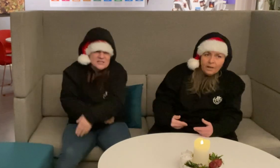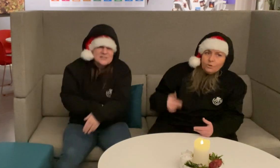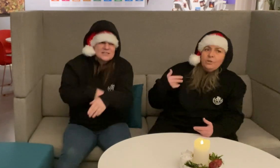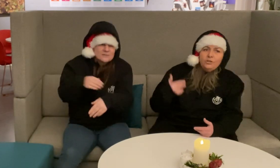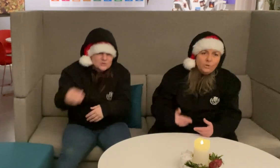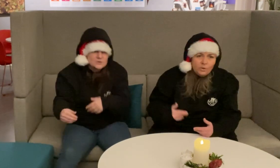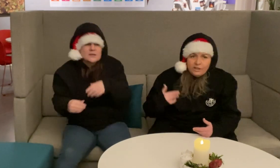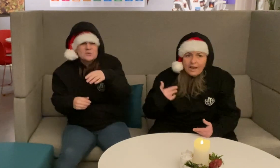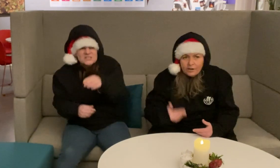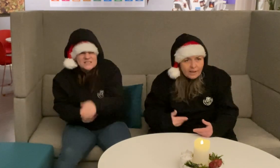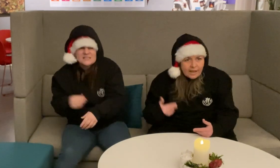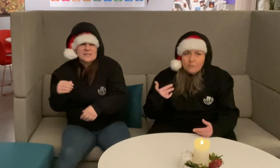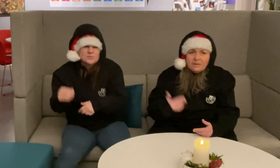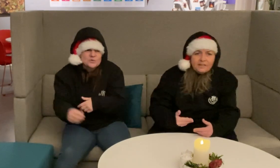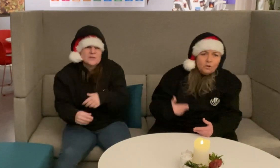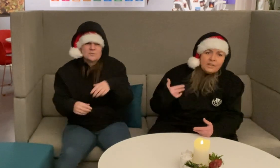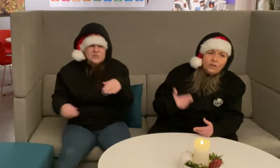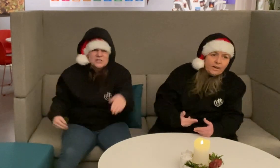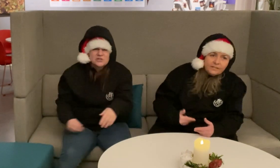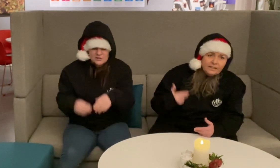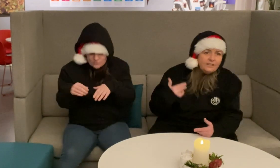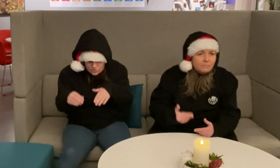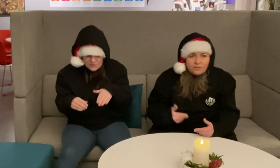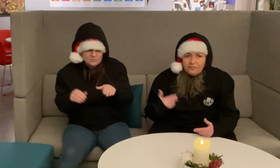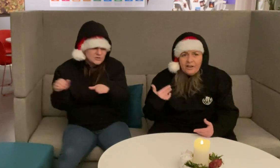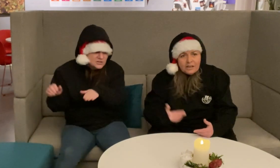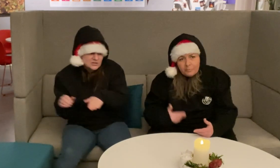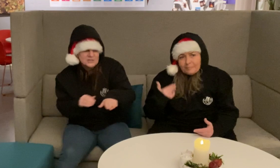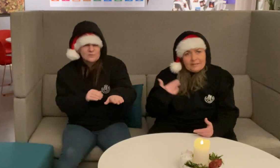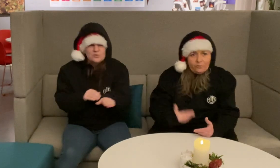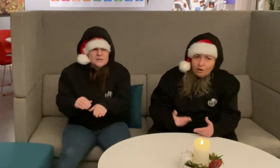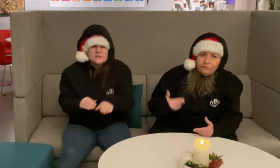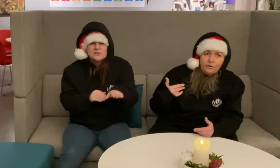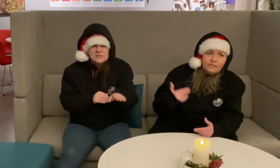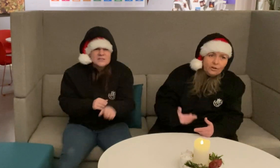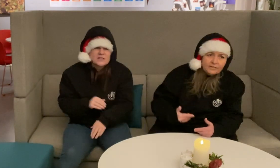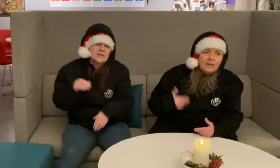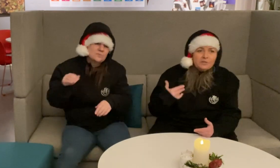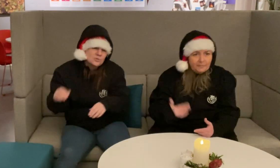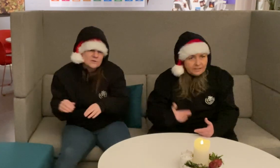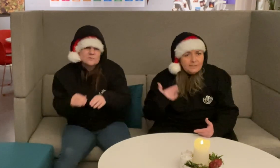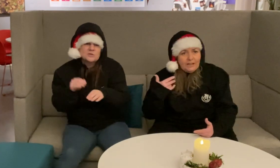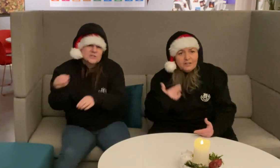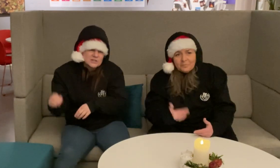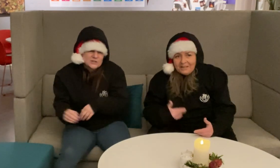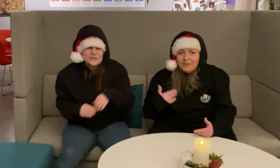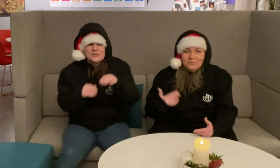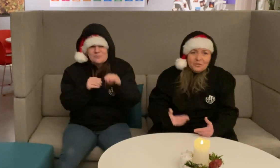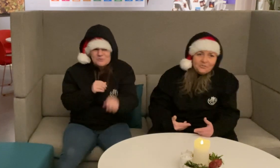Nu är det jul igen. En massa jobb ska göras. Det dammas och fejas. Personalen får ej störas. Stefan springer runt och